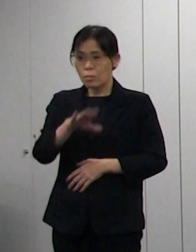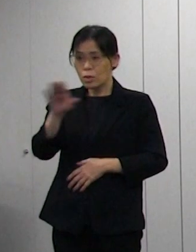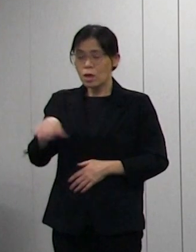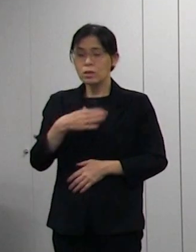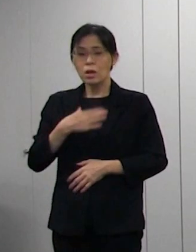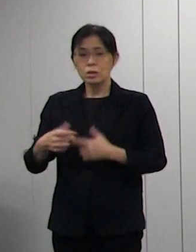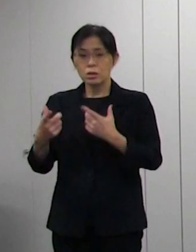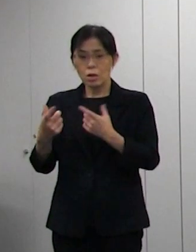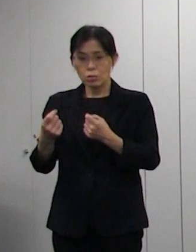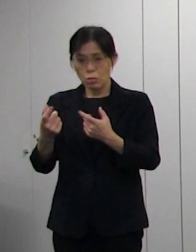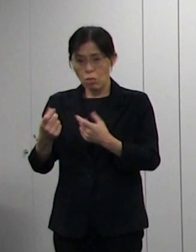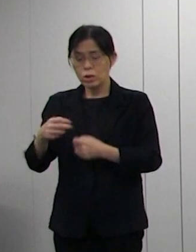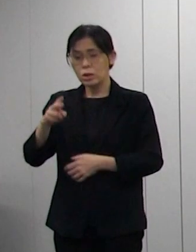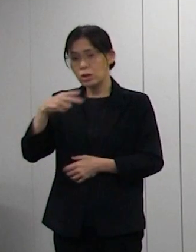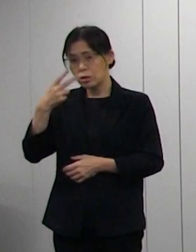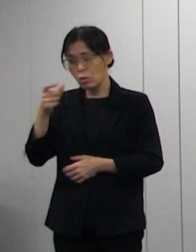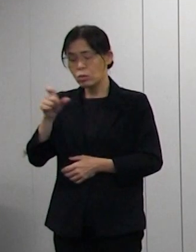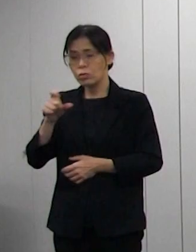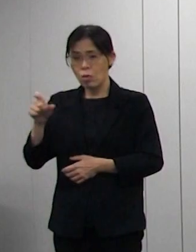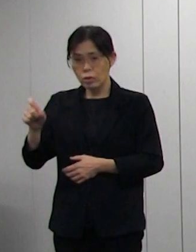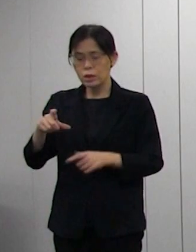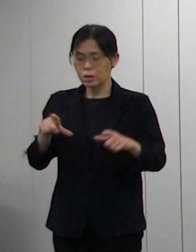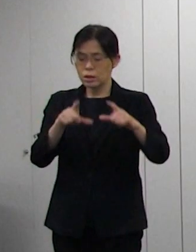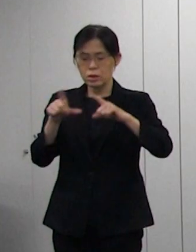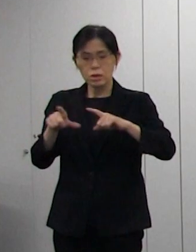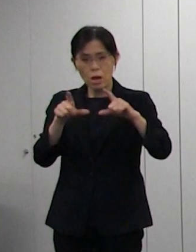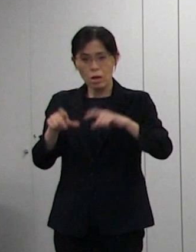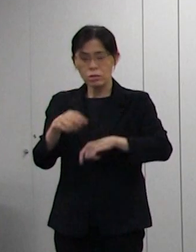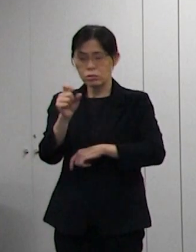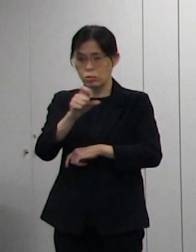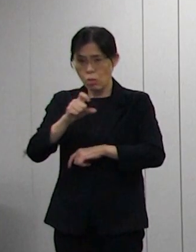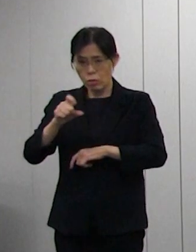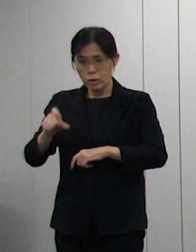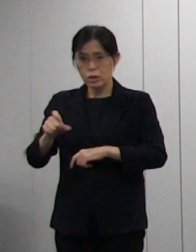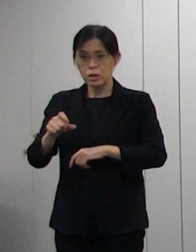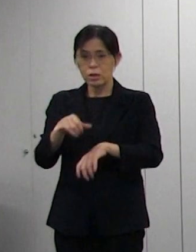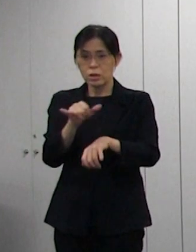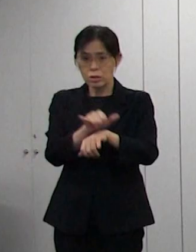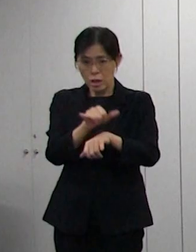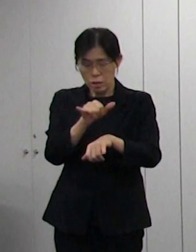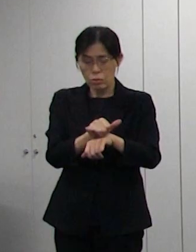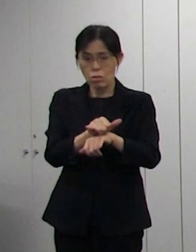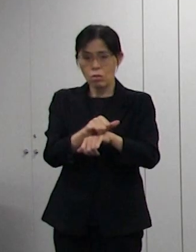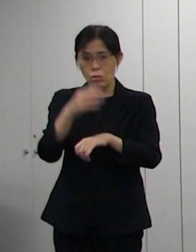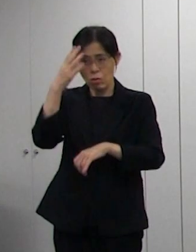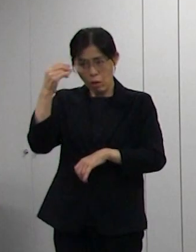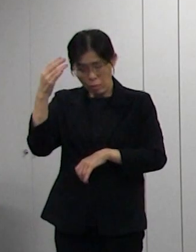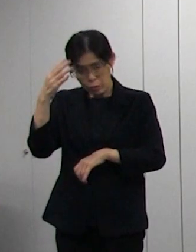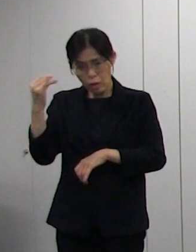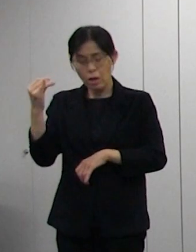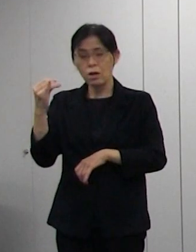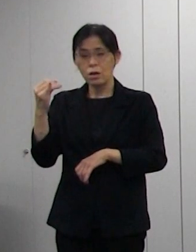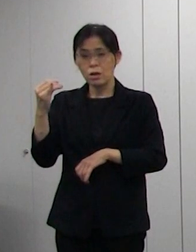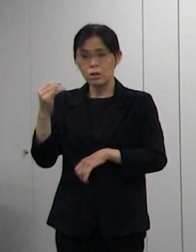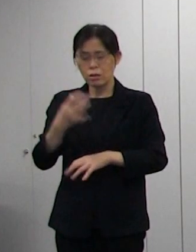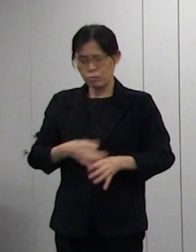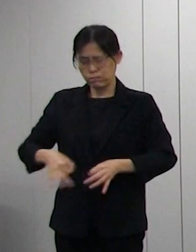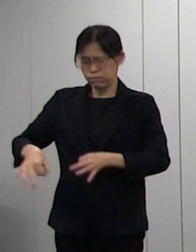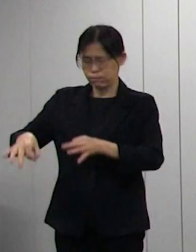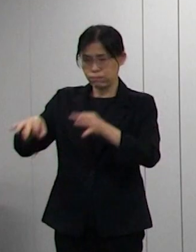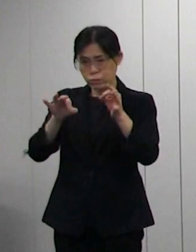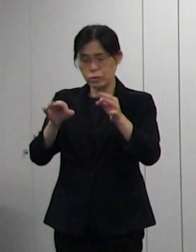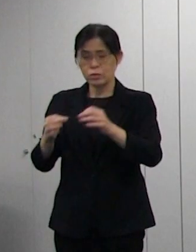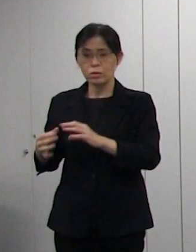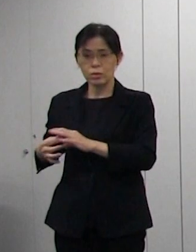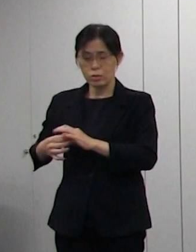り、食料品をはじめとする生活必需品や生産資材、燃料などの値上げが続